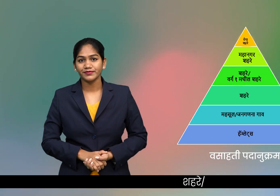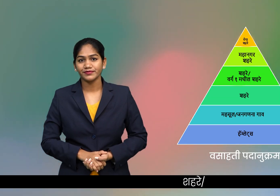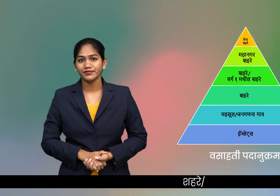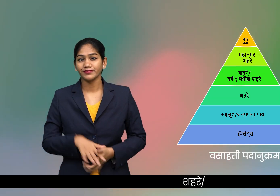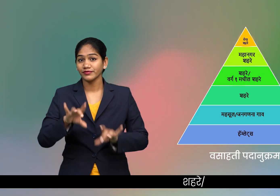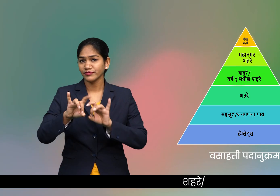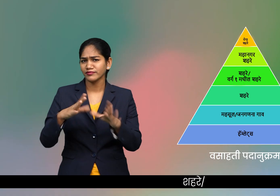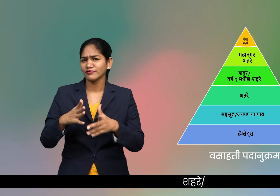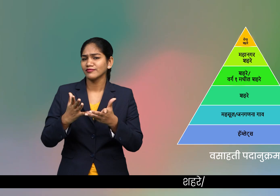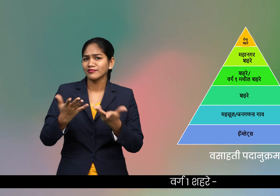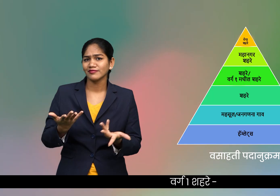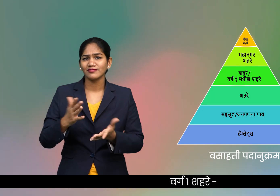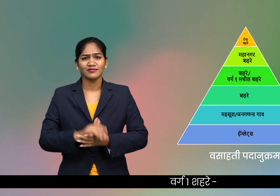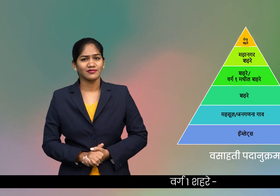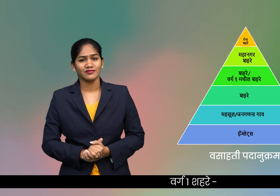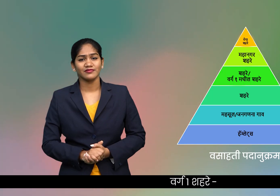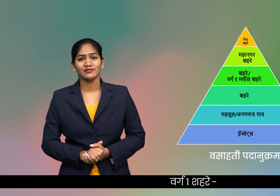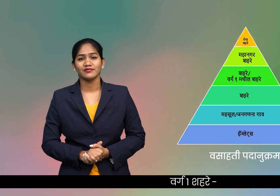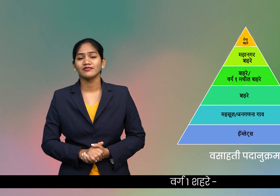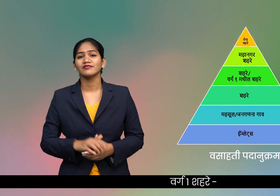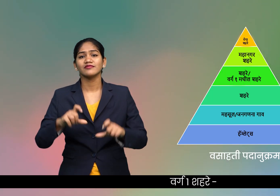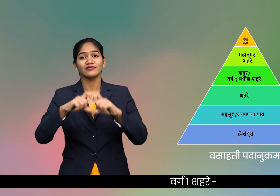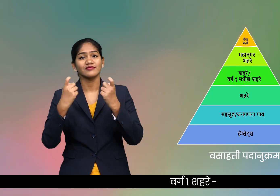शहरे किंवा वर्ग 1 शहरे.